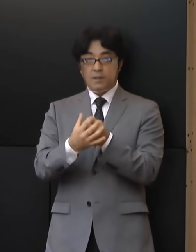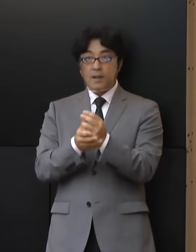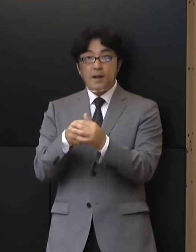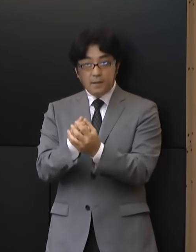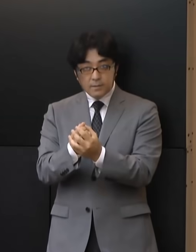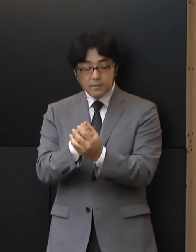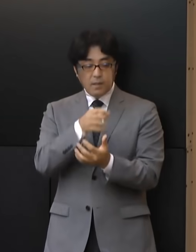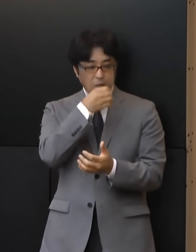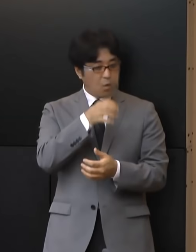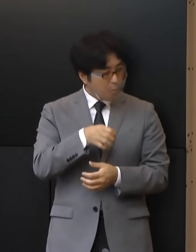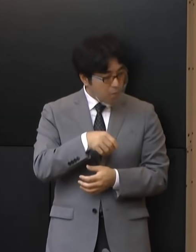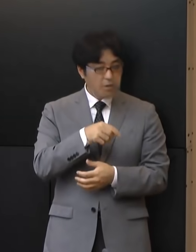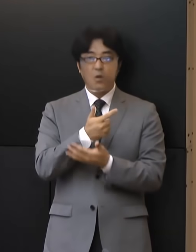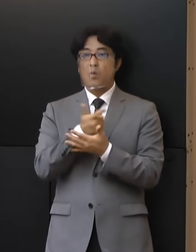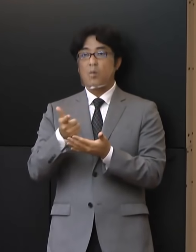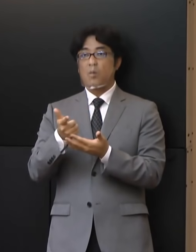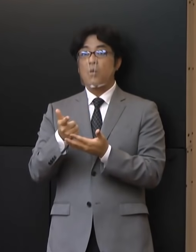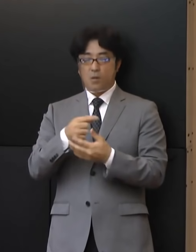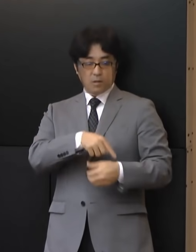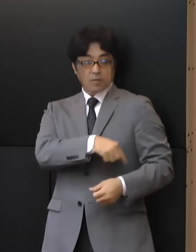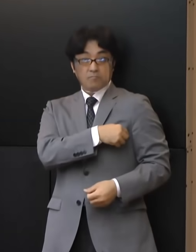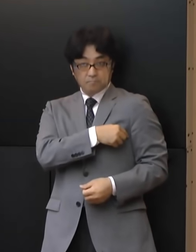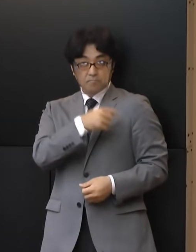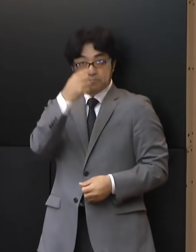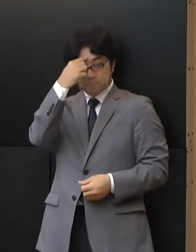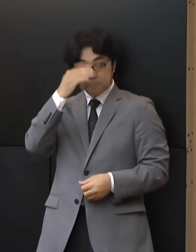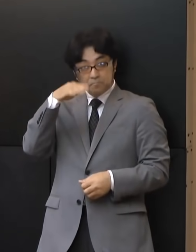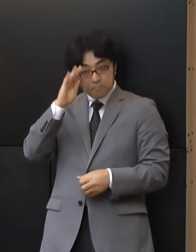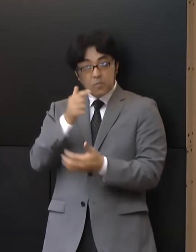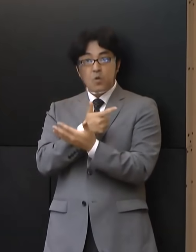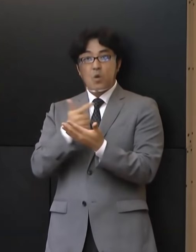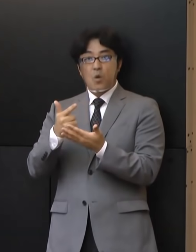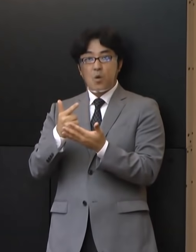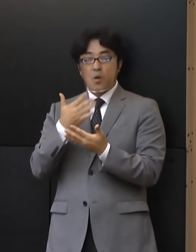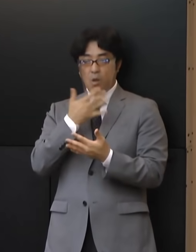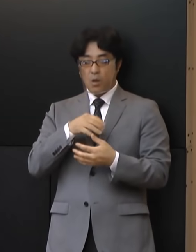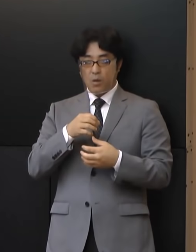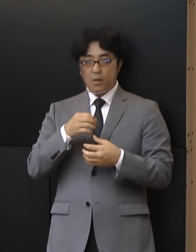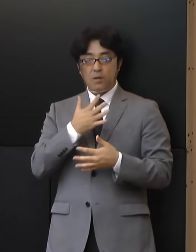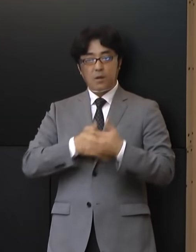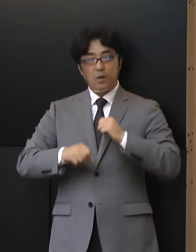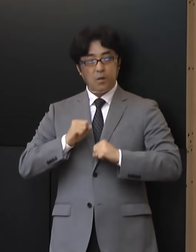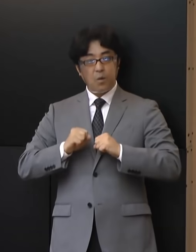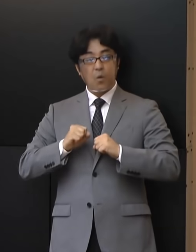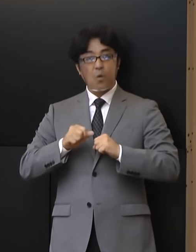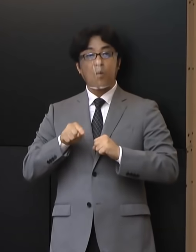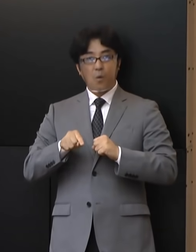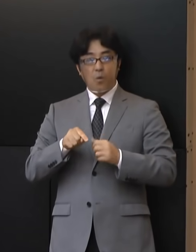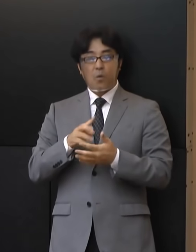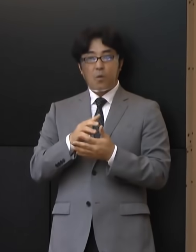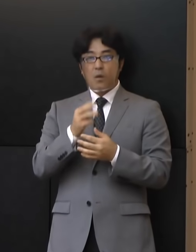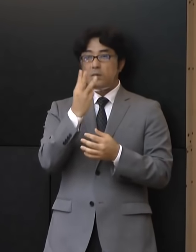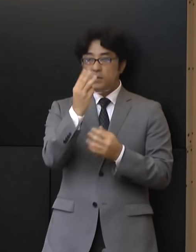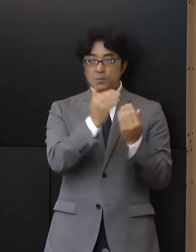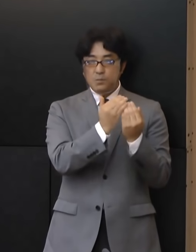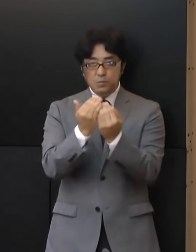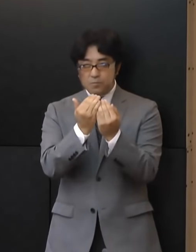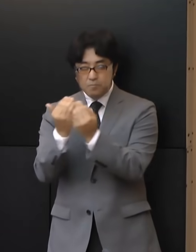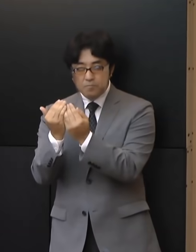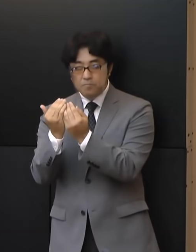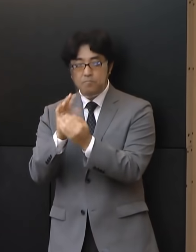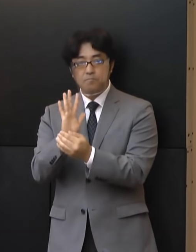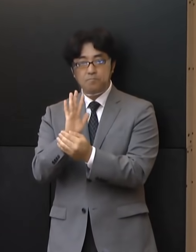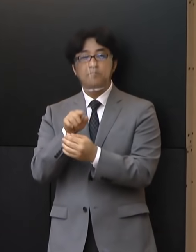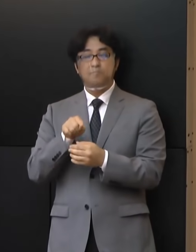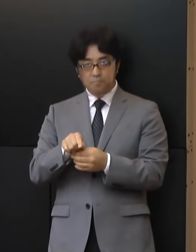ットの徹底、体温測定、うがい、身体的距離の確保、3密の回避、対